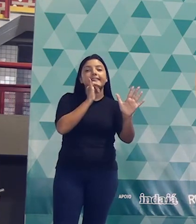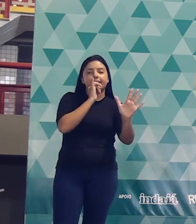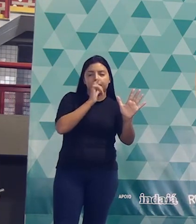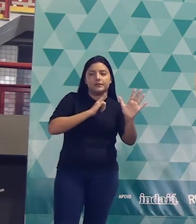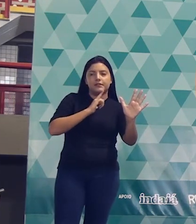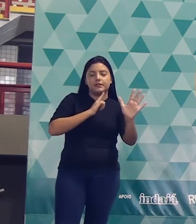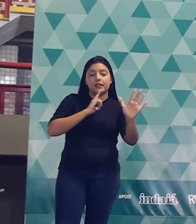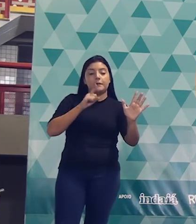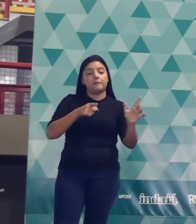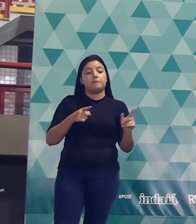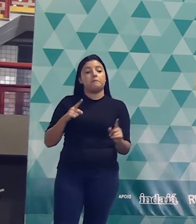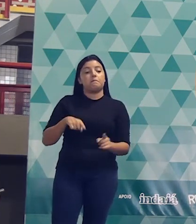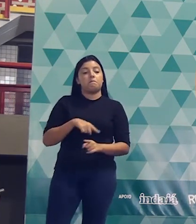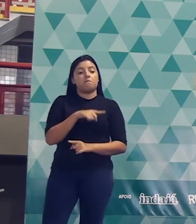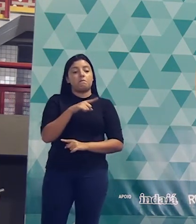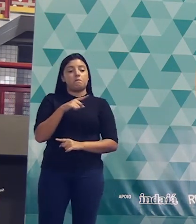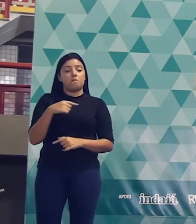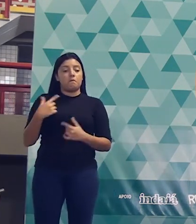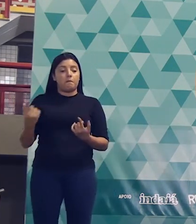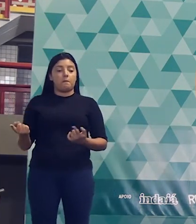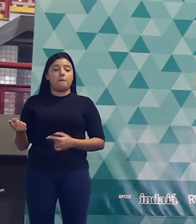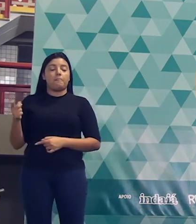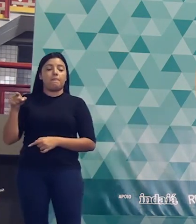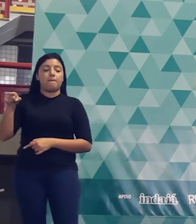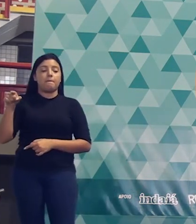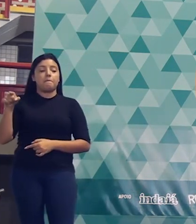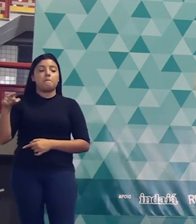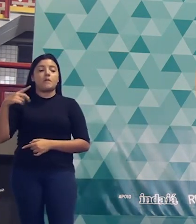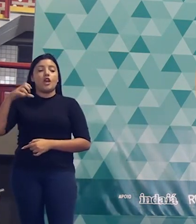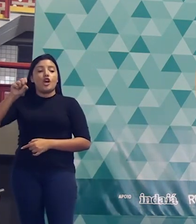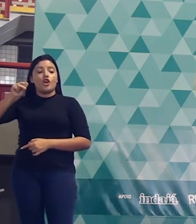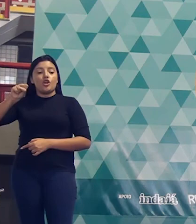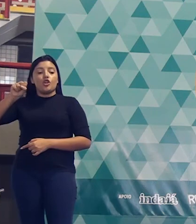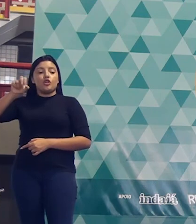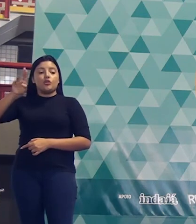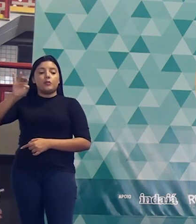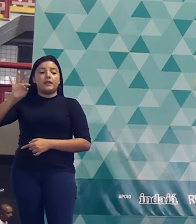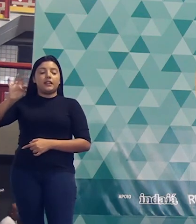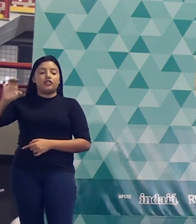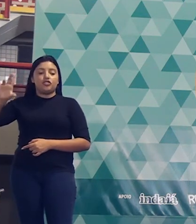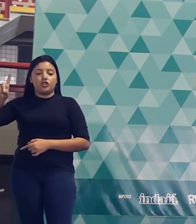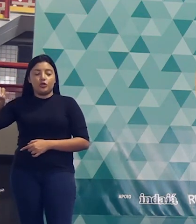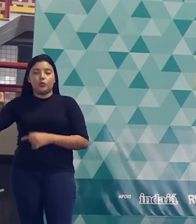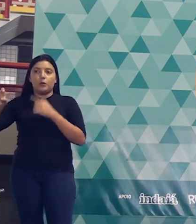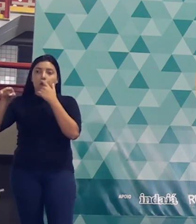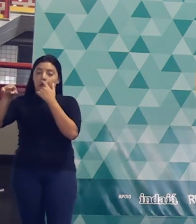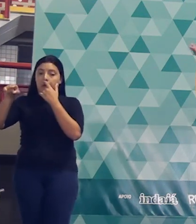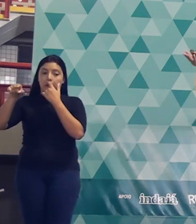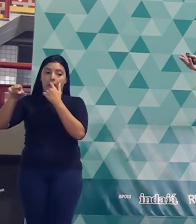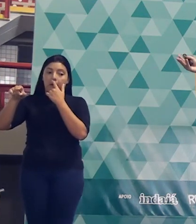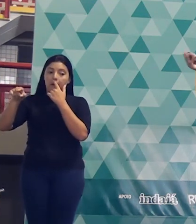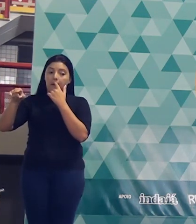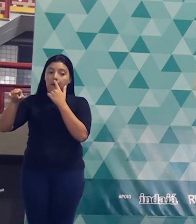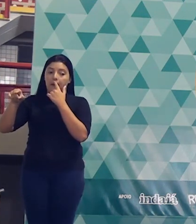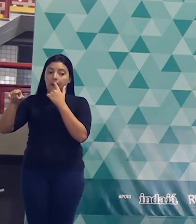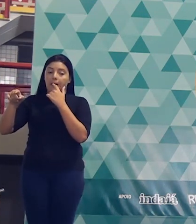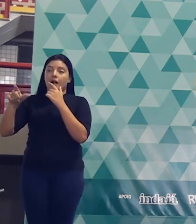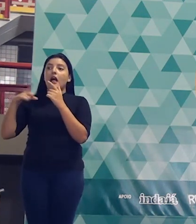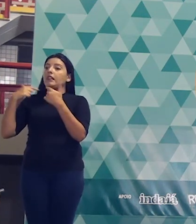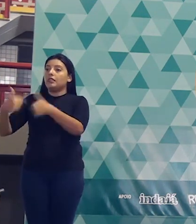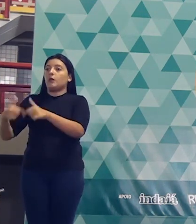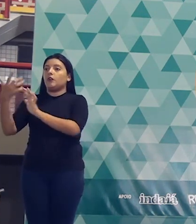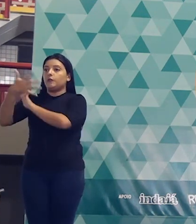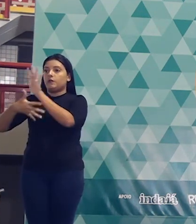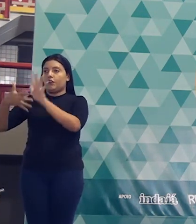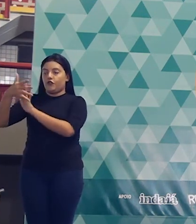garante explicitamente. As depreensões são discutíveis. Então vamos lá. O que é um pressuposto? É